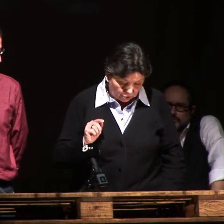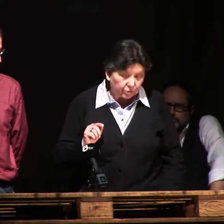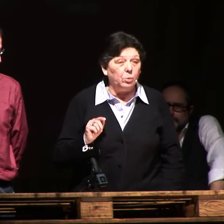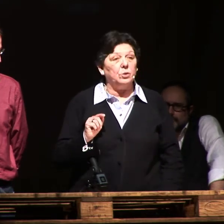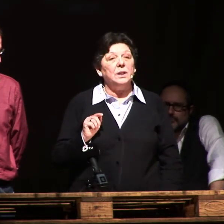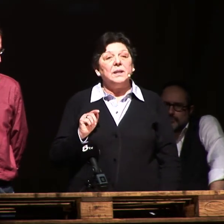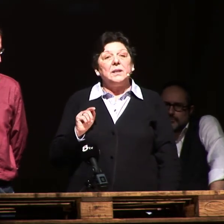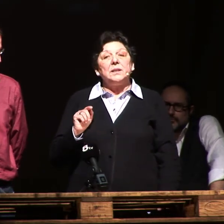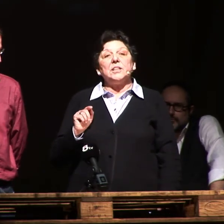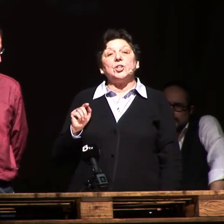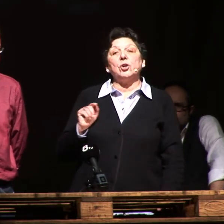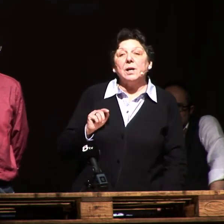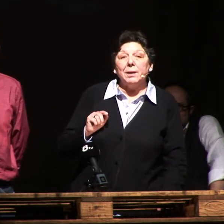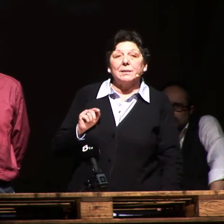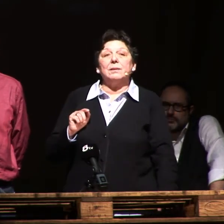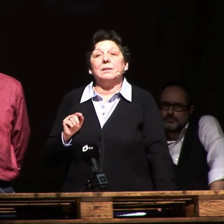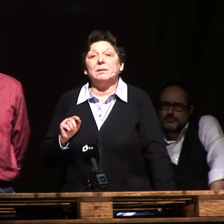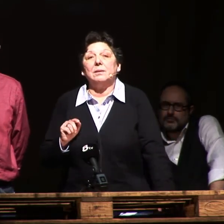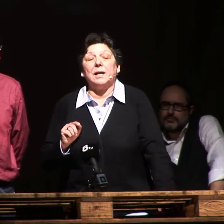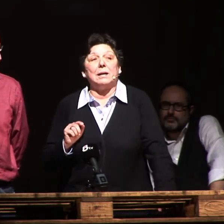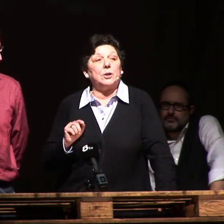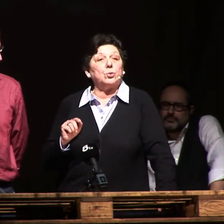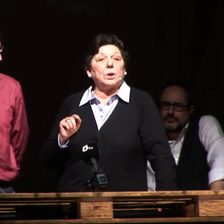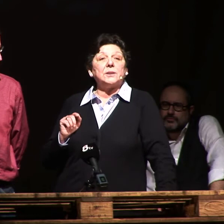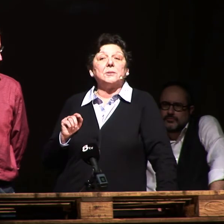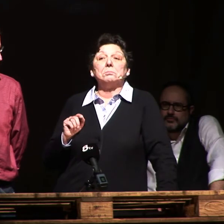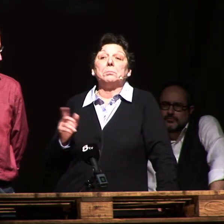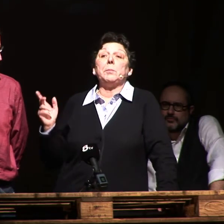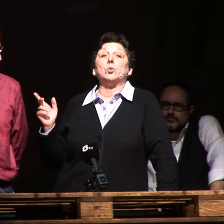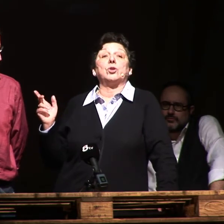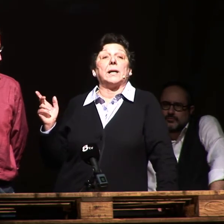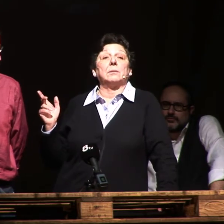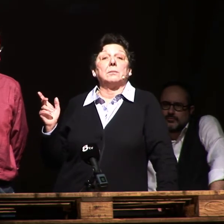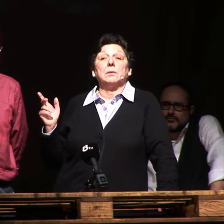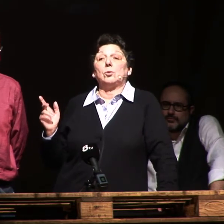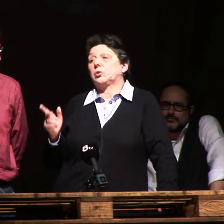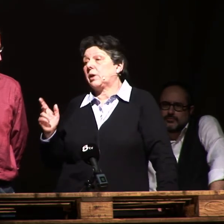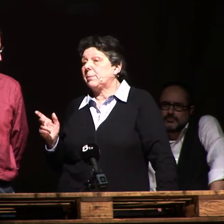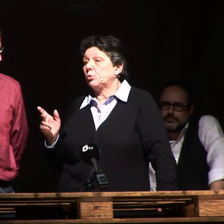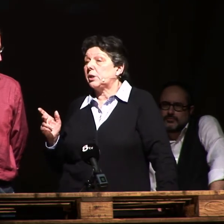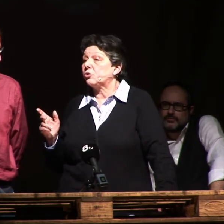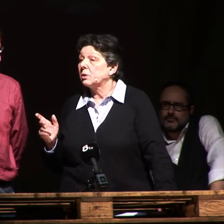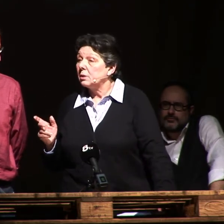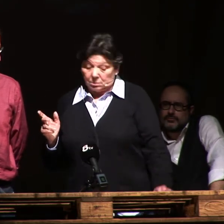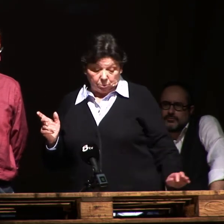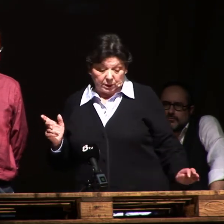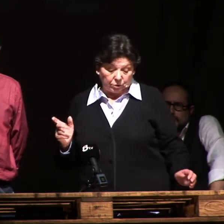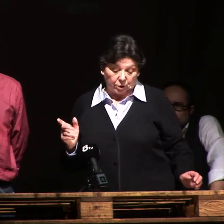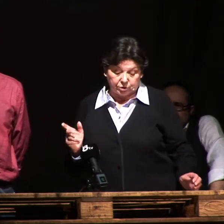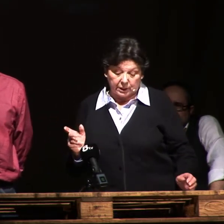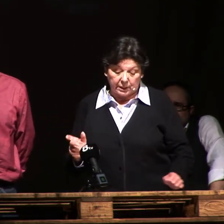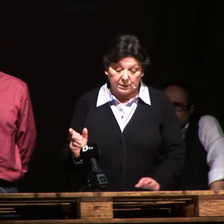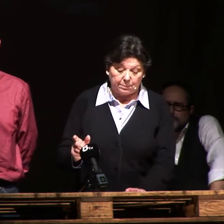Aquest és el nostre vot. I si això acaba les urnes, benvinguts seran, no els hi farem pas un lleig. Vull